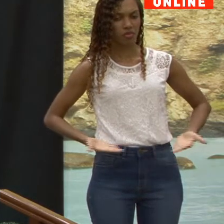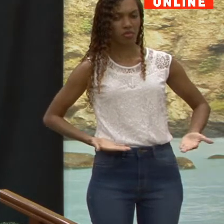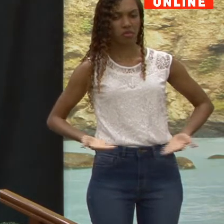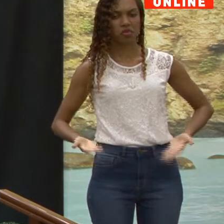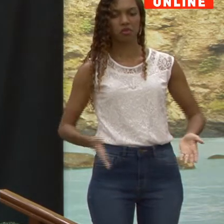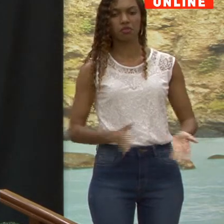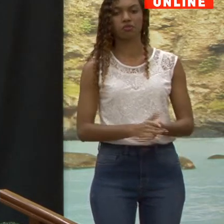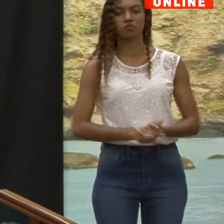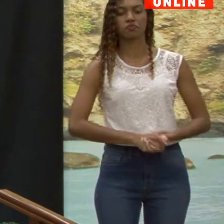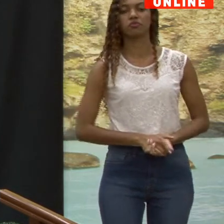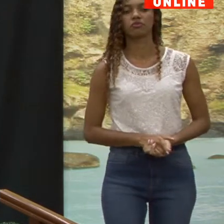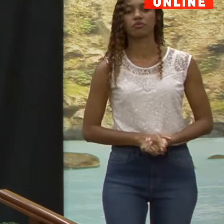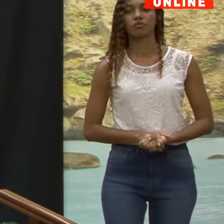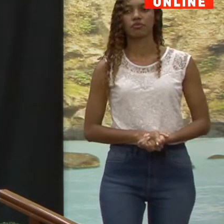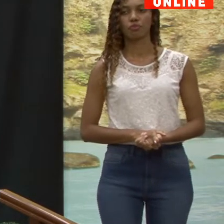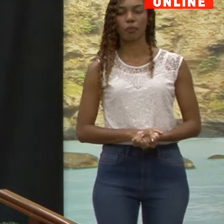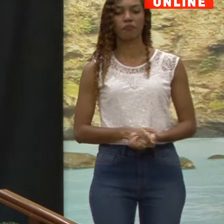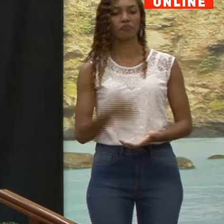Eu fui dar um seminário